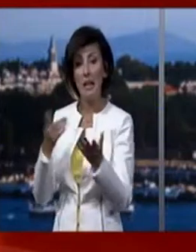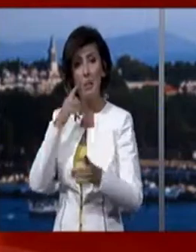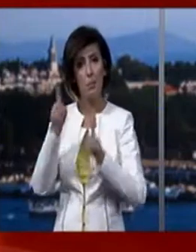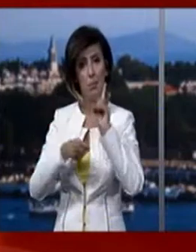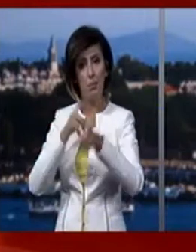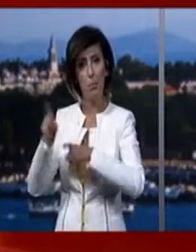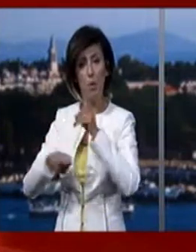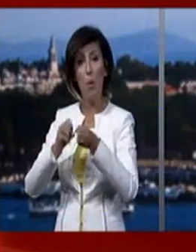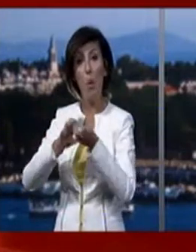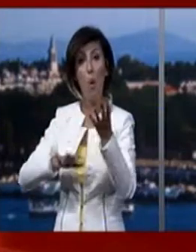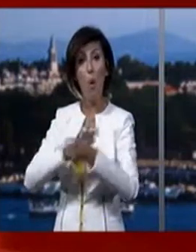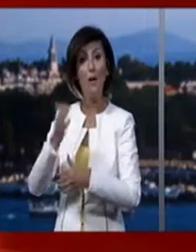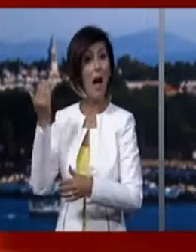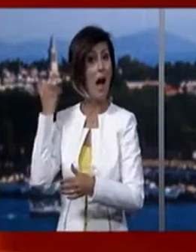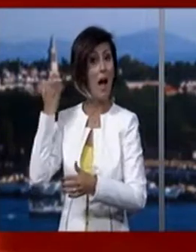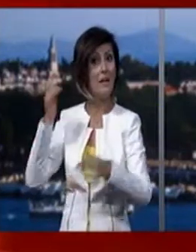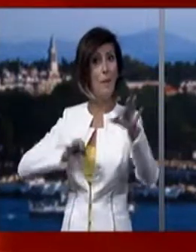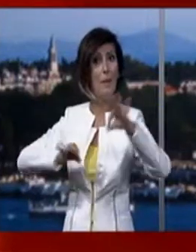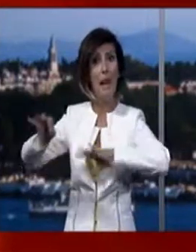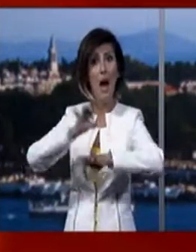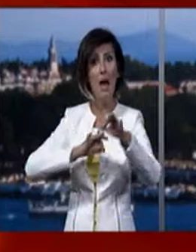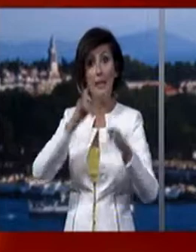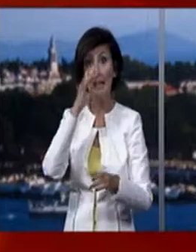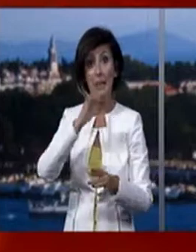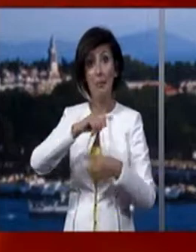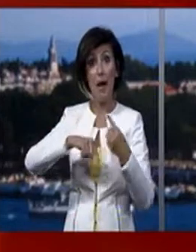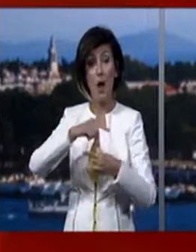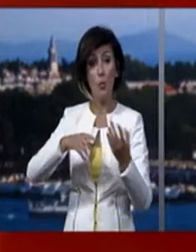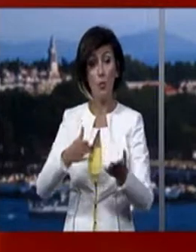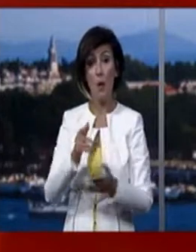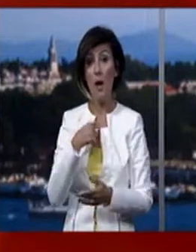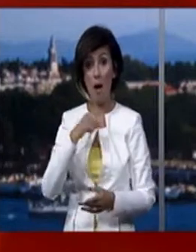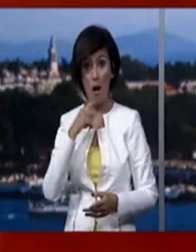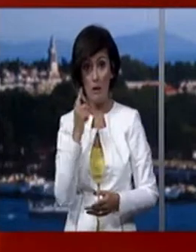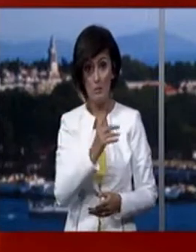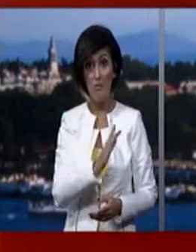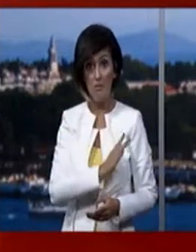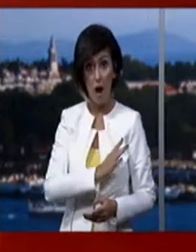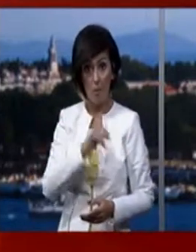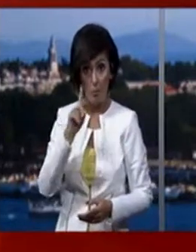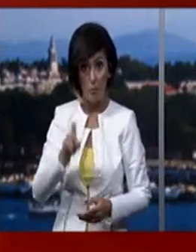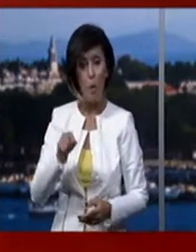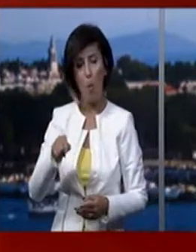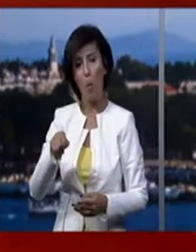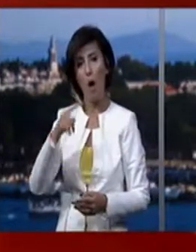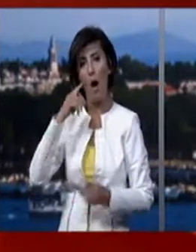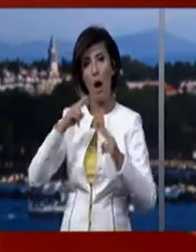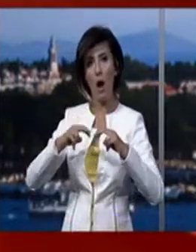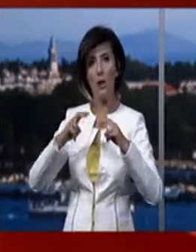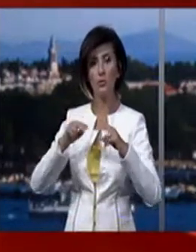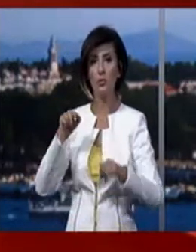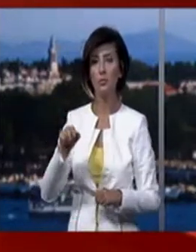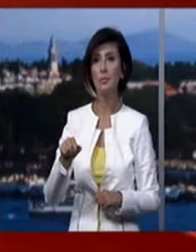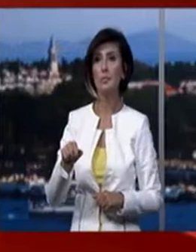bu olayın arka planı araştırılıyor. Acaba bir azmettirilen var mı? Azmettiren onlar araştırılıyor.